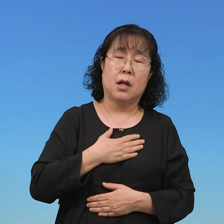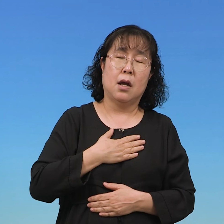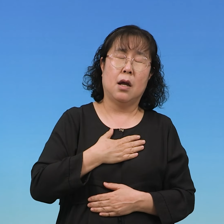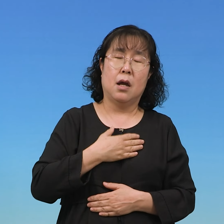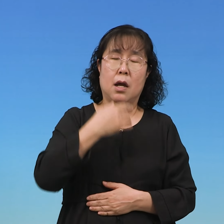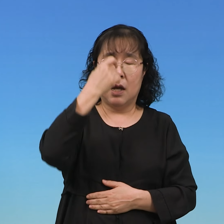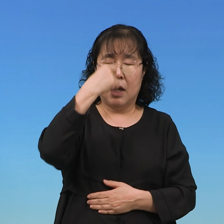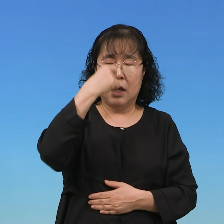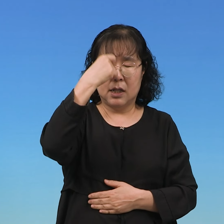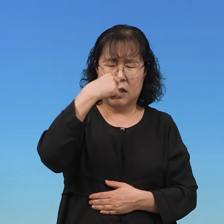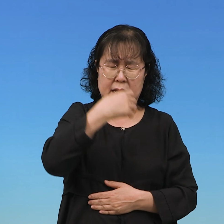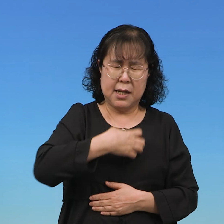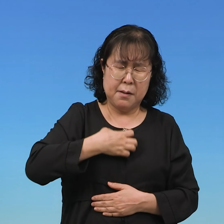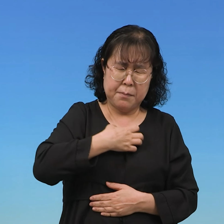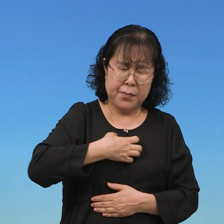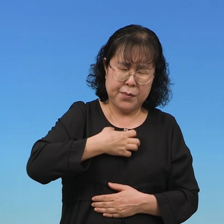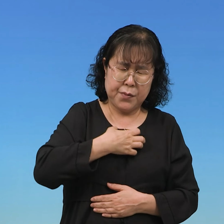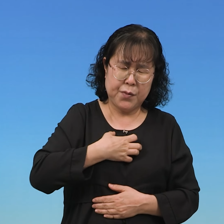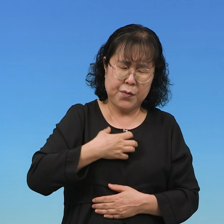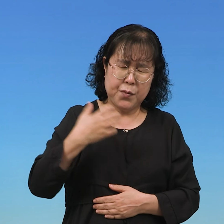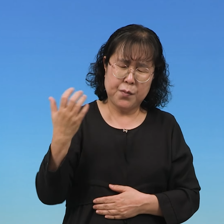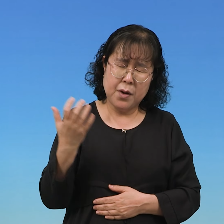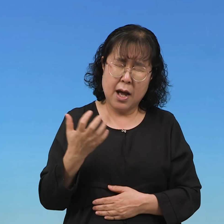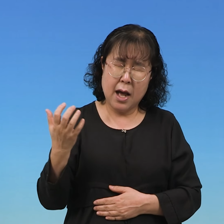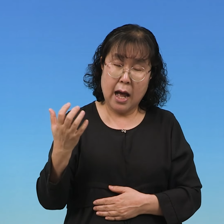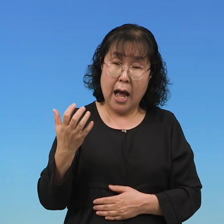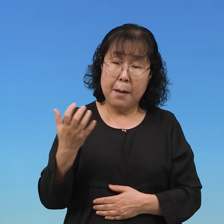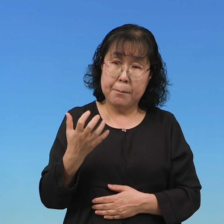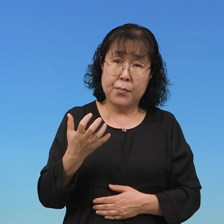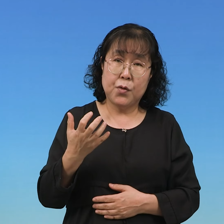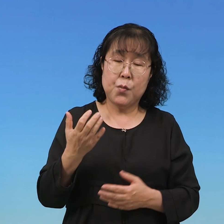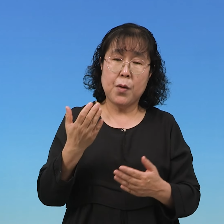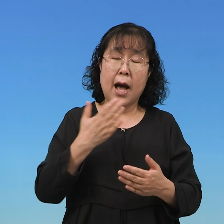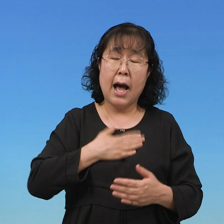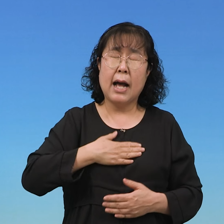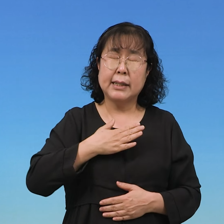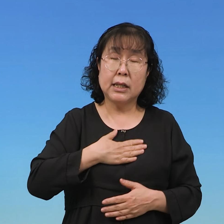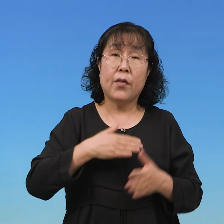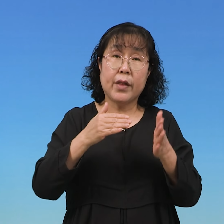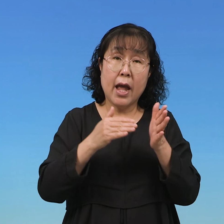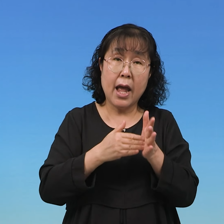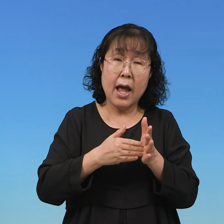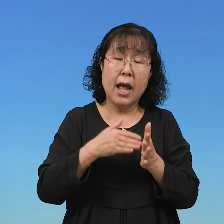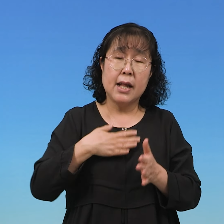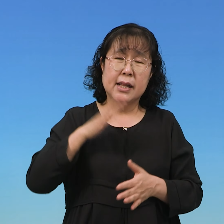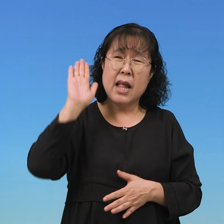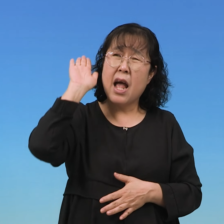슬픔 아셨네. 나의 앞일도 내 주 아셨네.